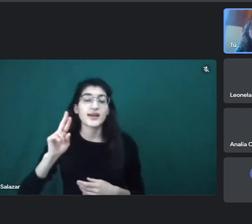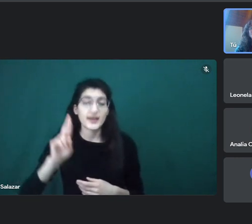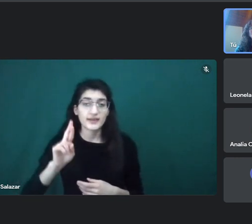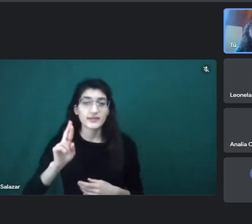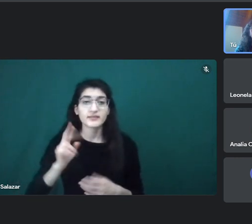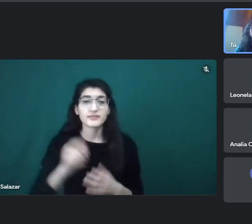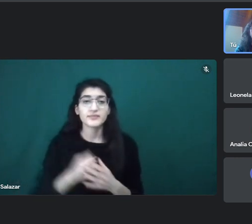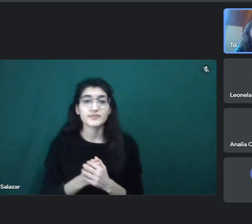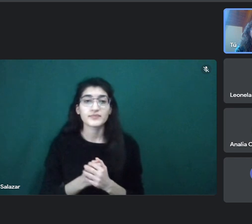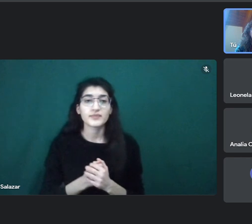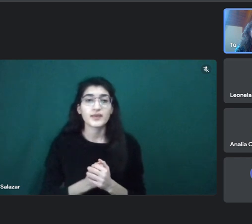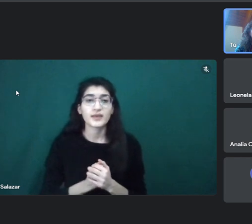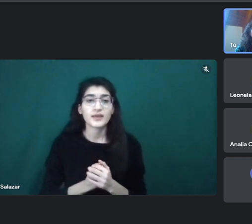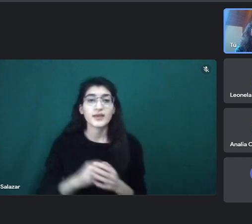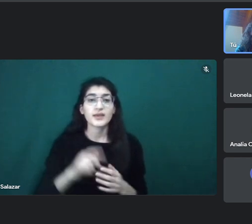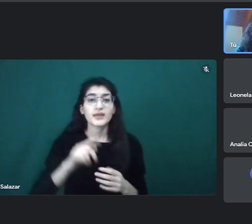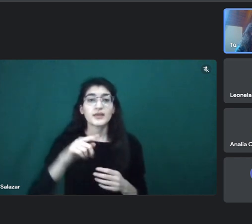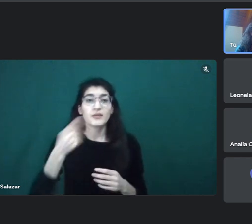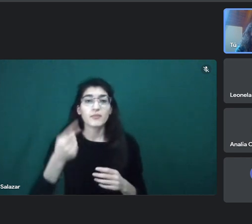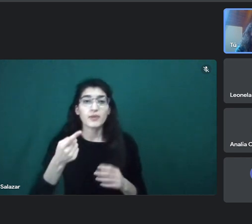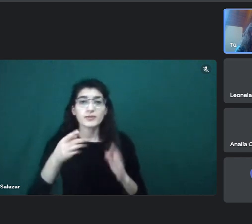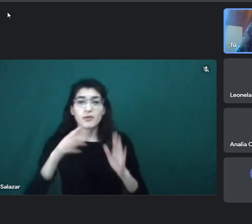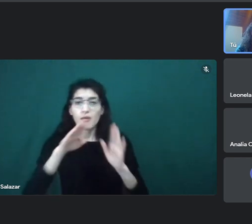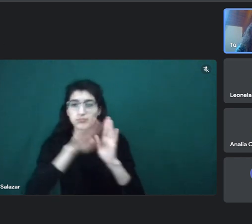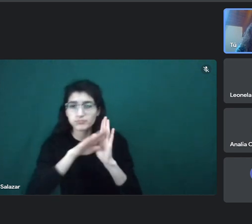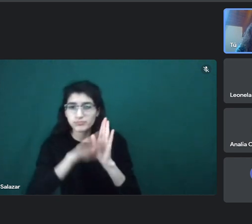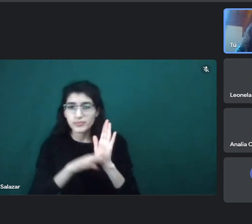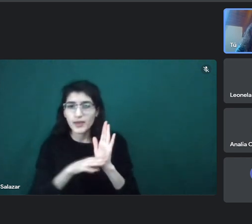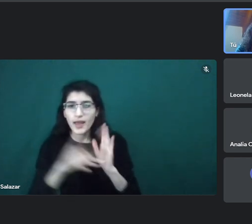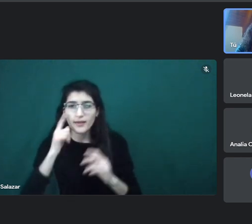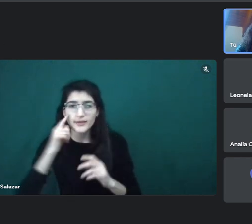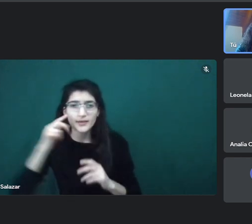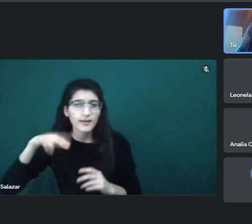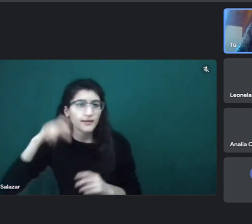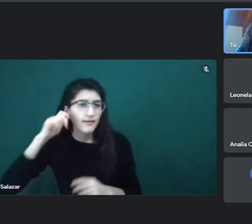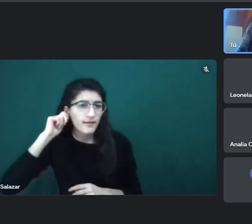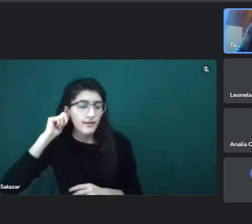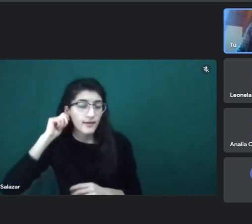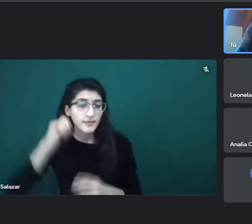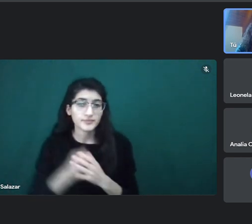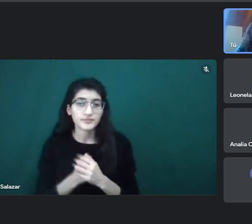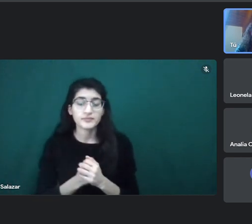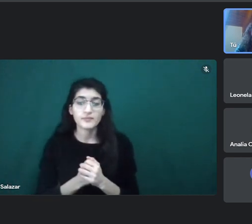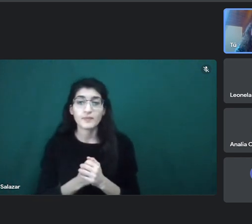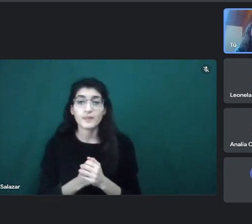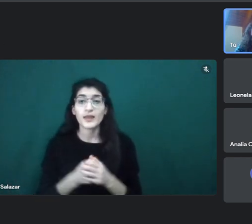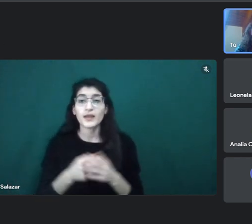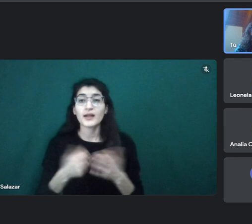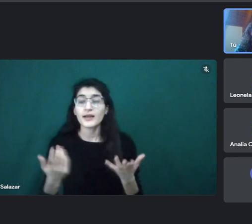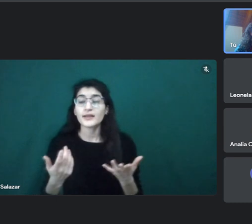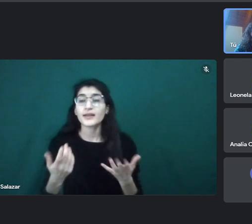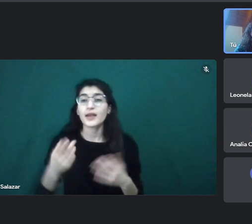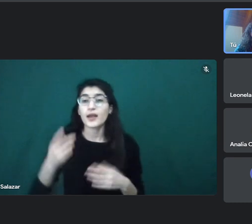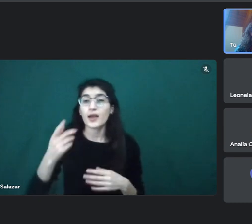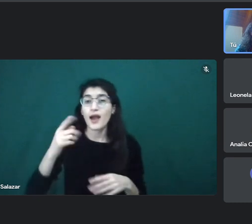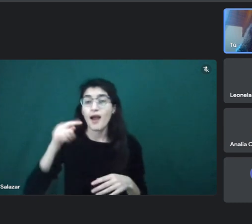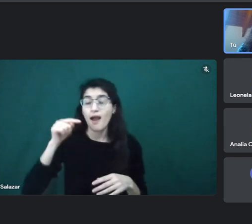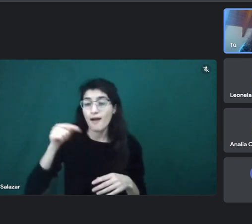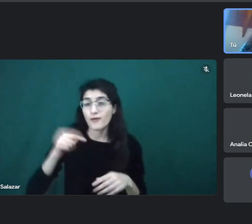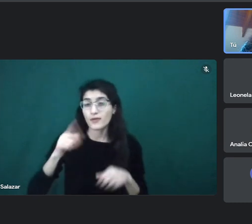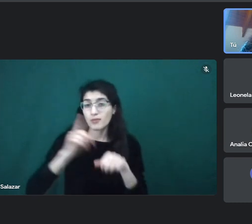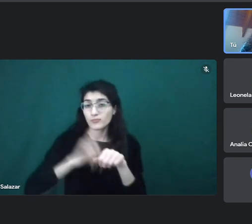casos de ING. La idea es que se tomen un tiempito, lo traduzcan y vayan tomando conciencia a ver